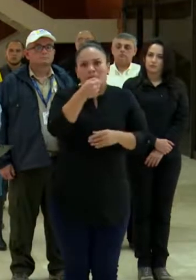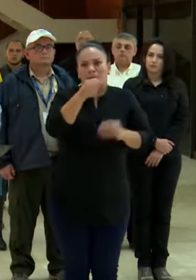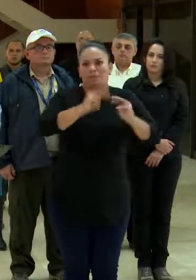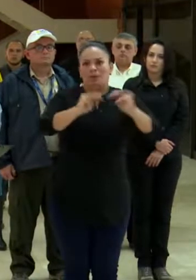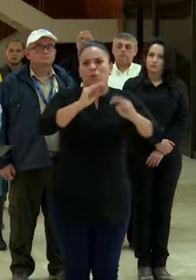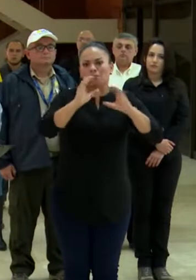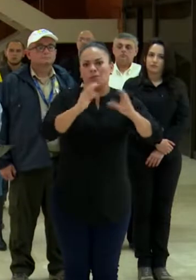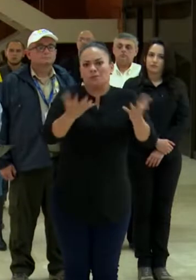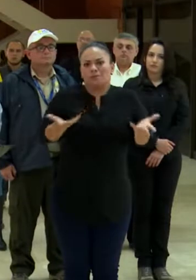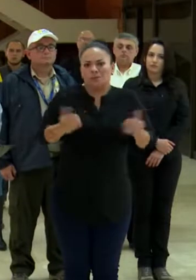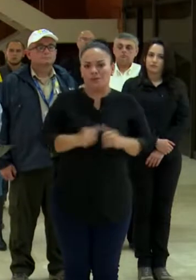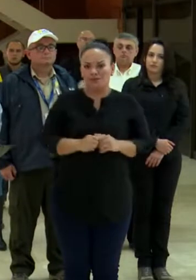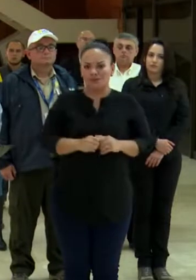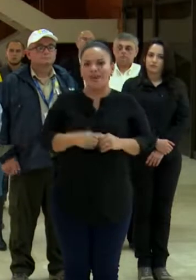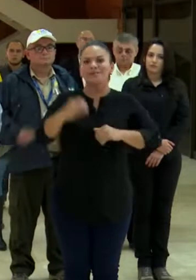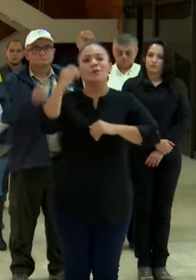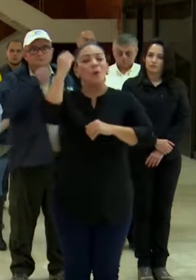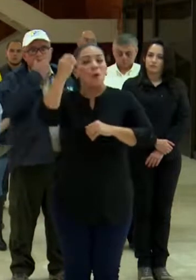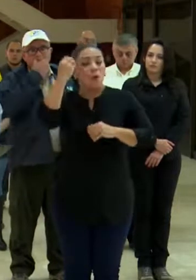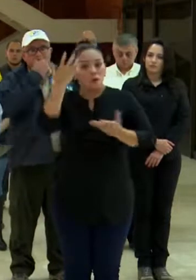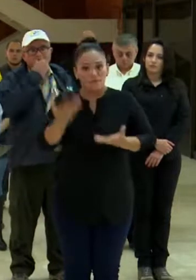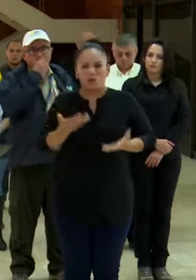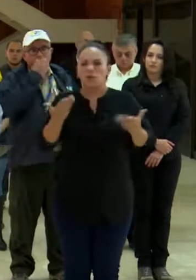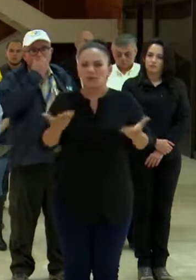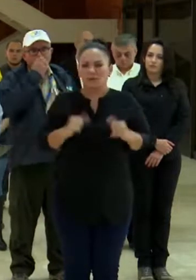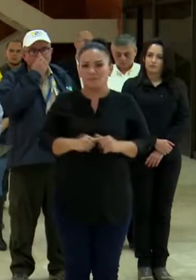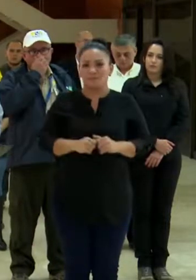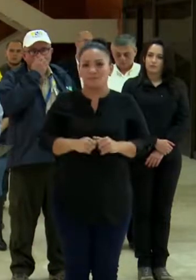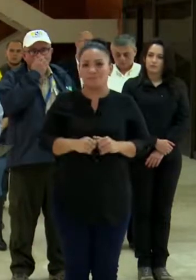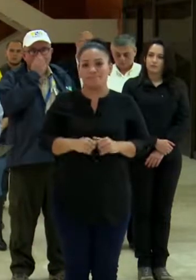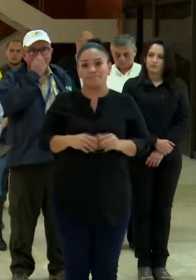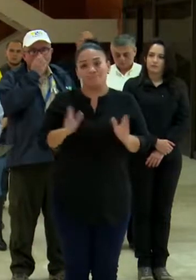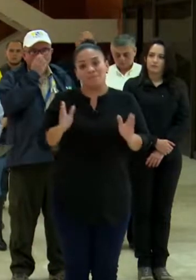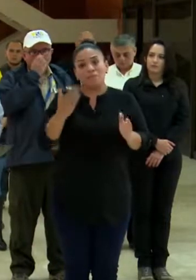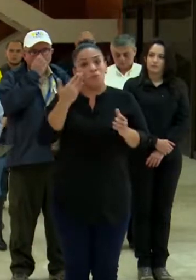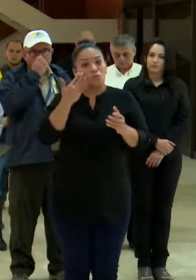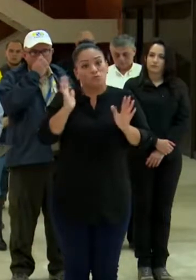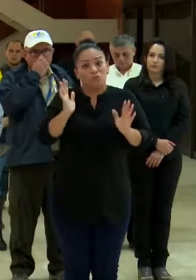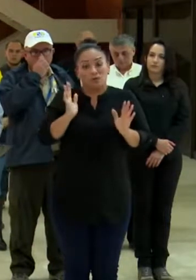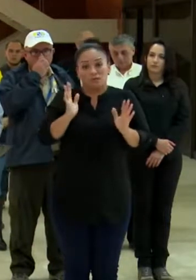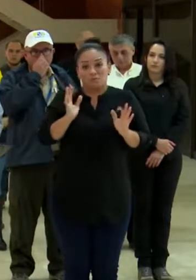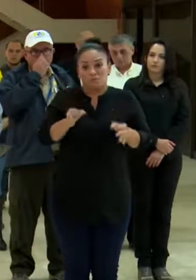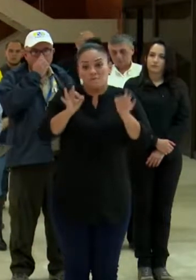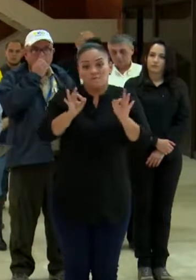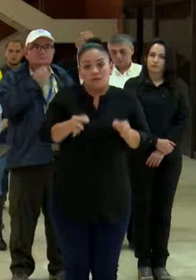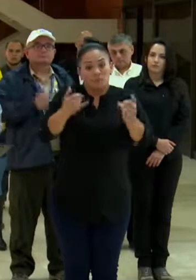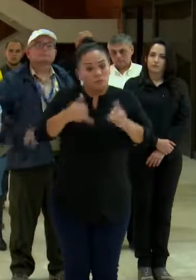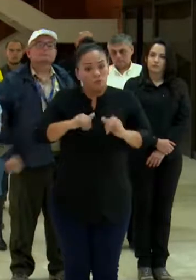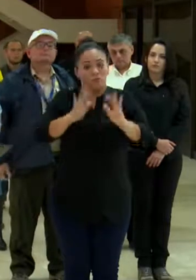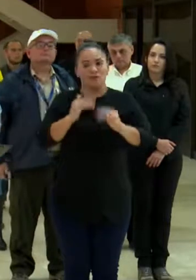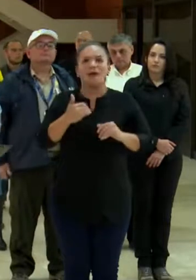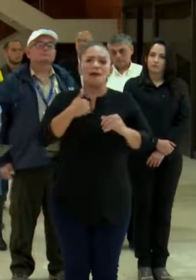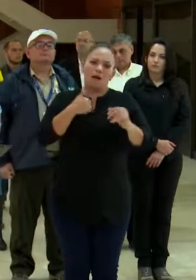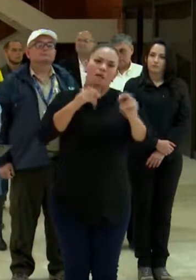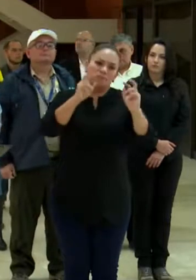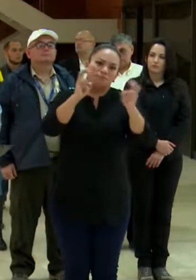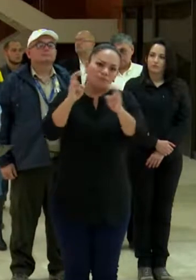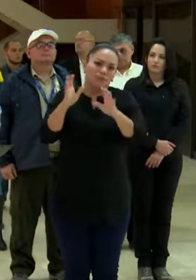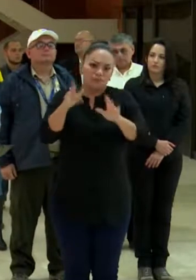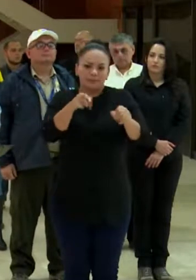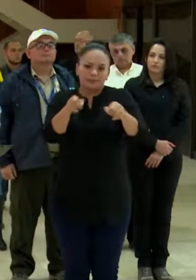Es obvio que el haberlo aprobado, que no sé si está en firme todavía, hay temas y hay